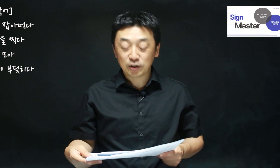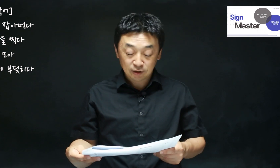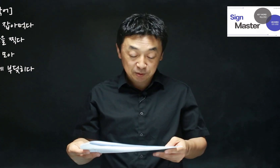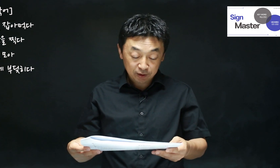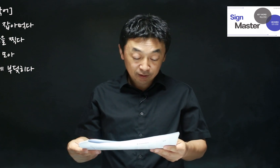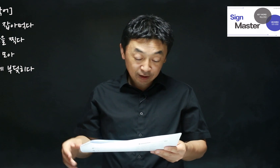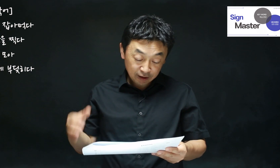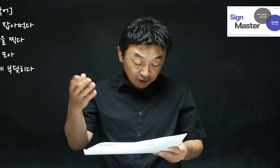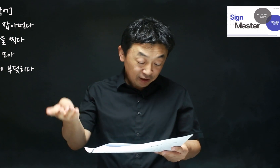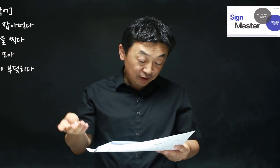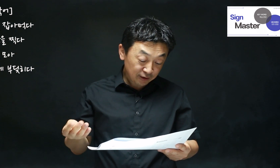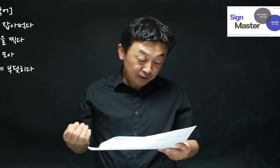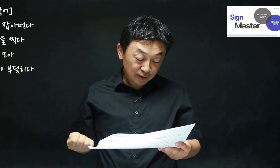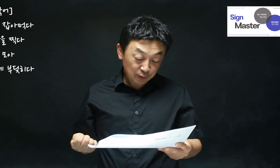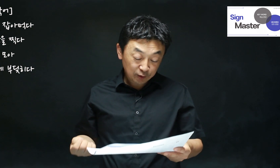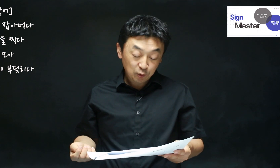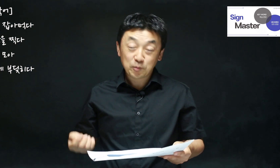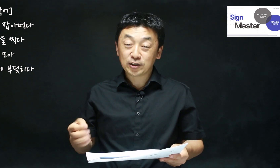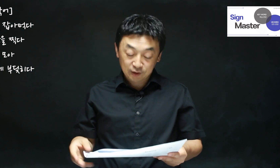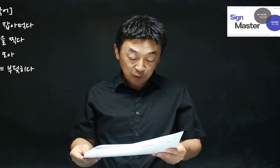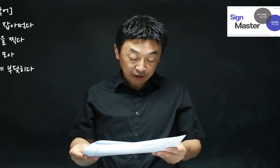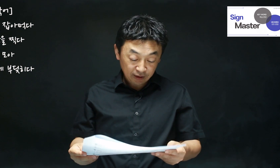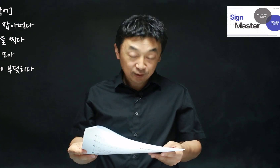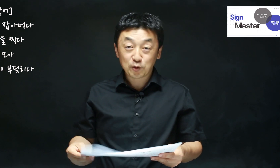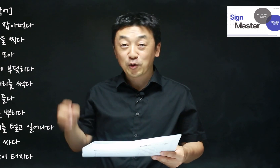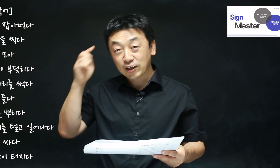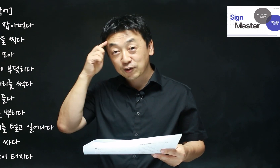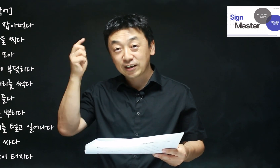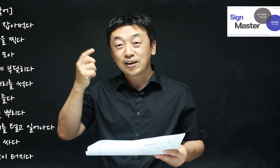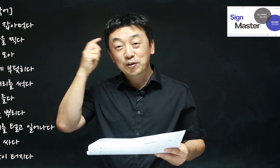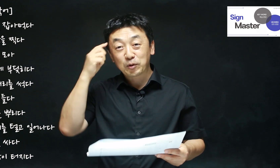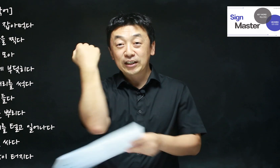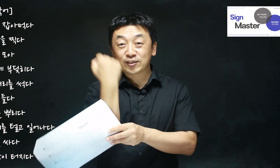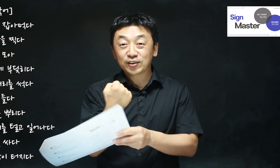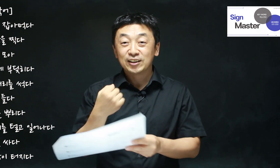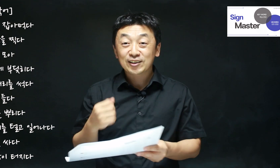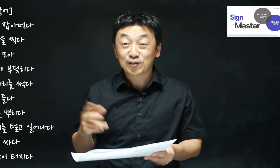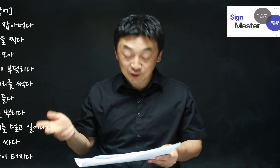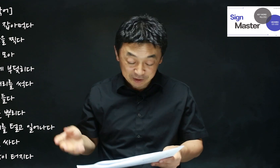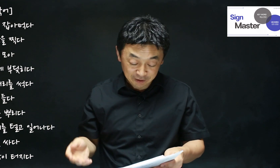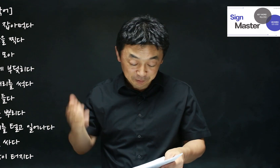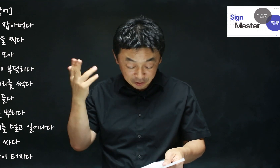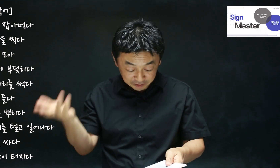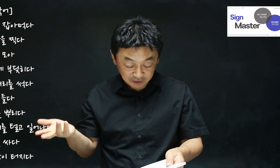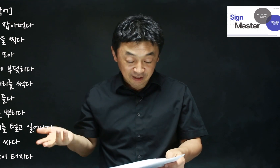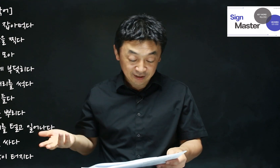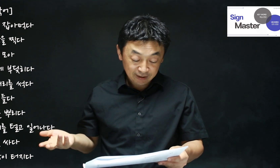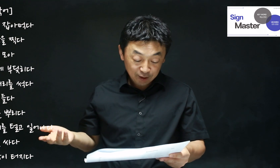이런 느낌이죠. 그러니까 이런 단어들, 또는 골머리를 썩고 있다. 머리가 썩었다 이렇게 쓸 수는 없잖아요. 머리가 썩다,